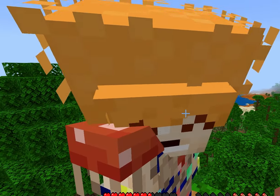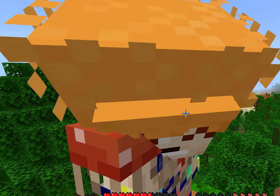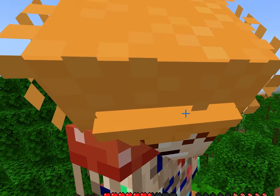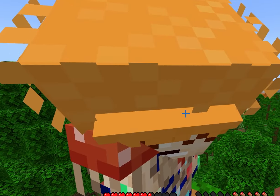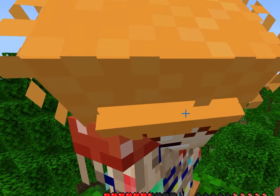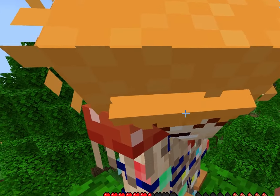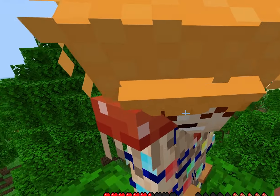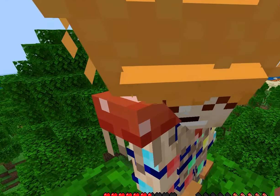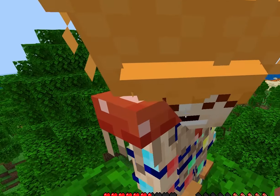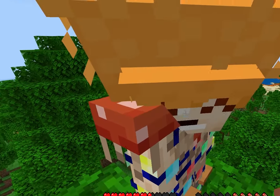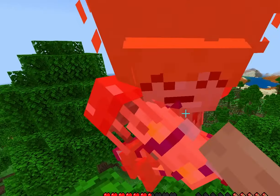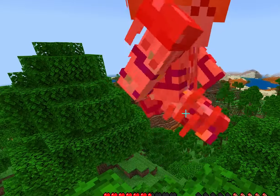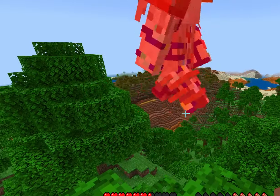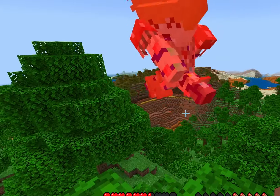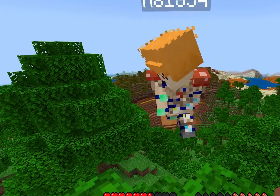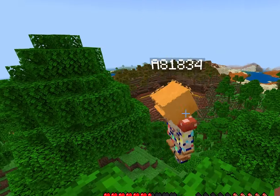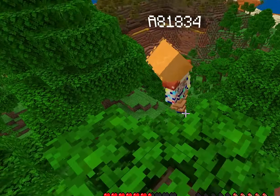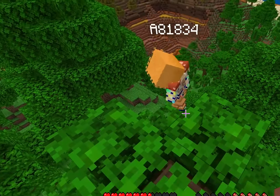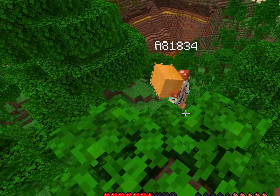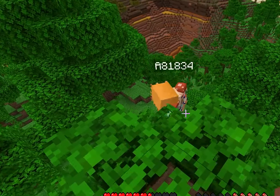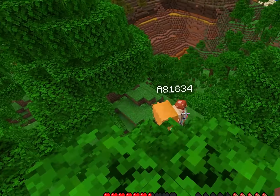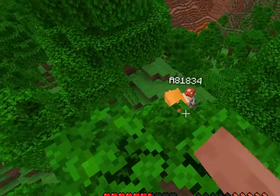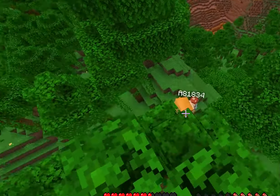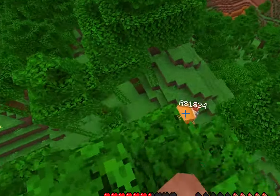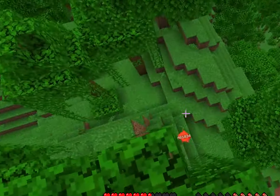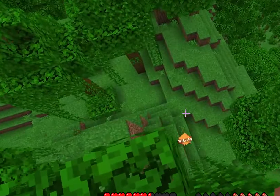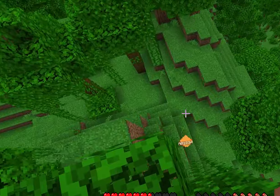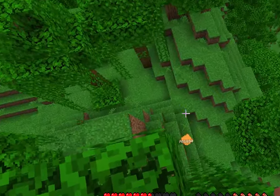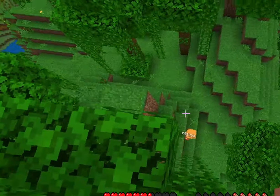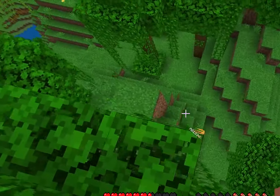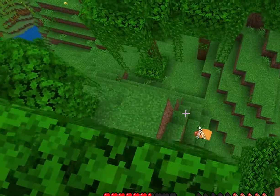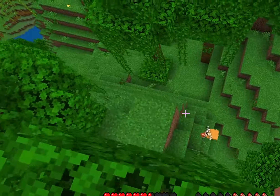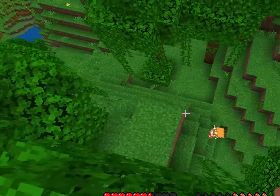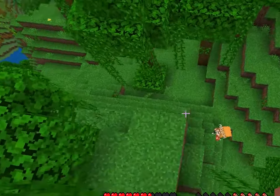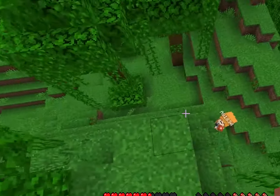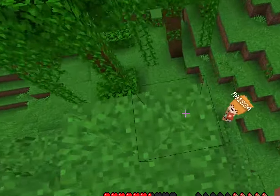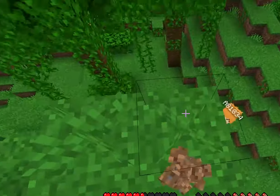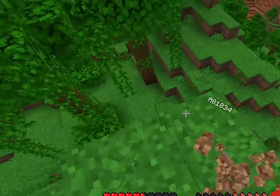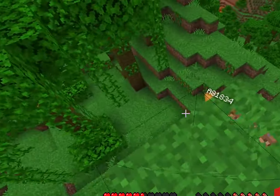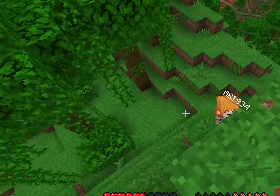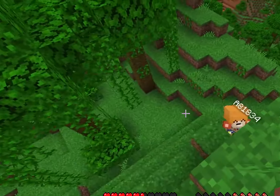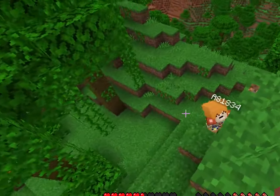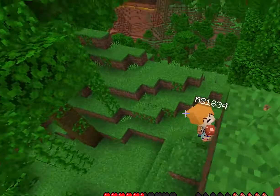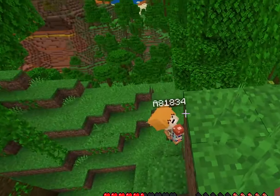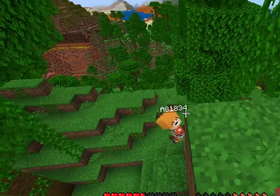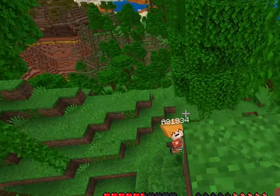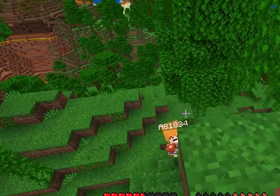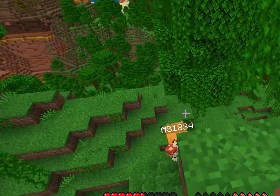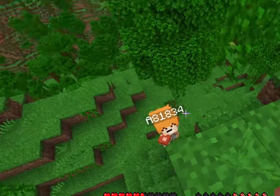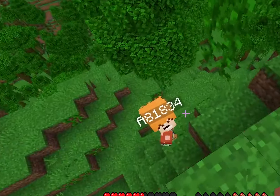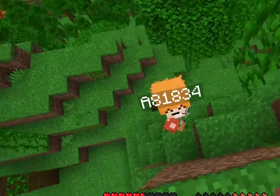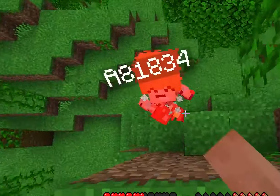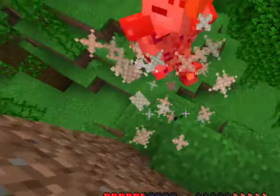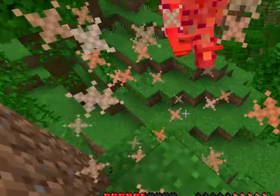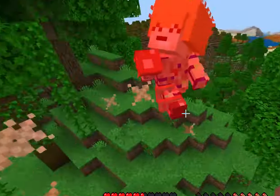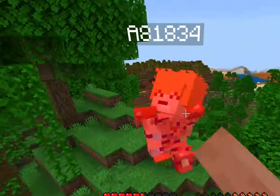ッ落としていただいて、全然分かりました、分かりましたそうですねあああああいや、もうすっごい気持ちいいですねああ、もう大丈夫、もう大丈夫